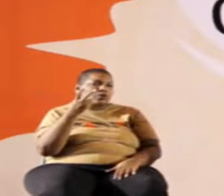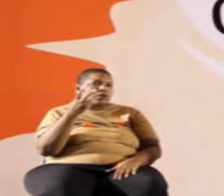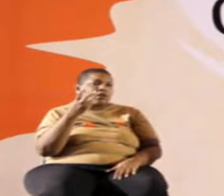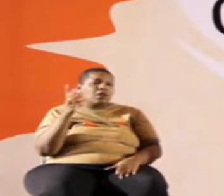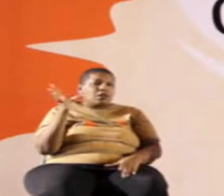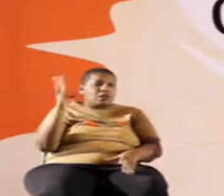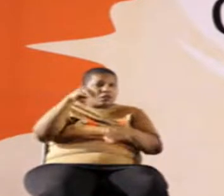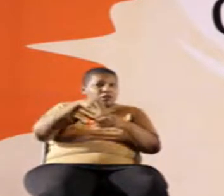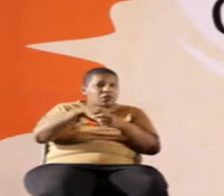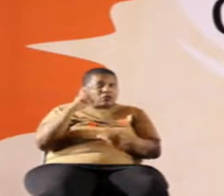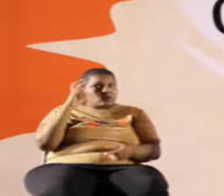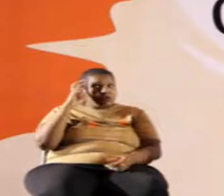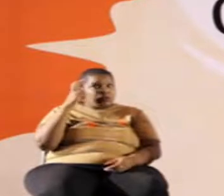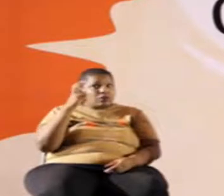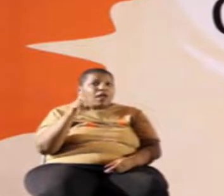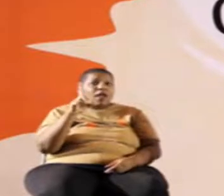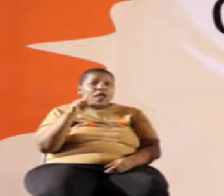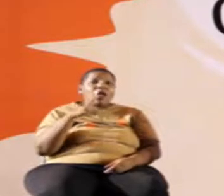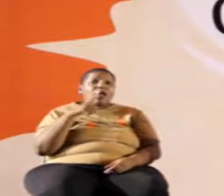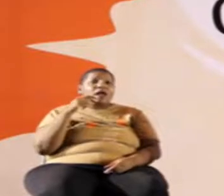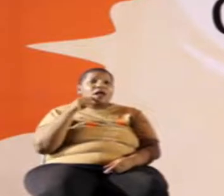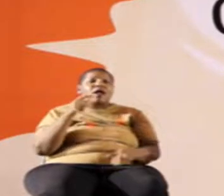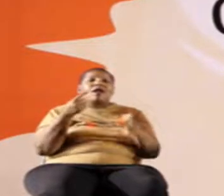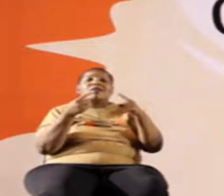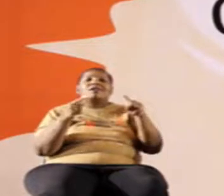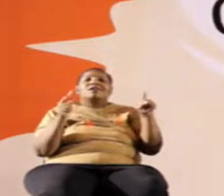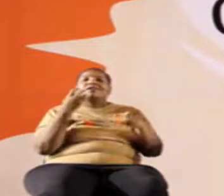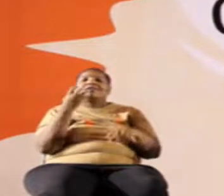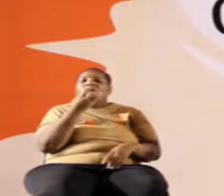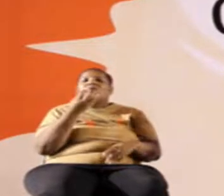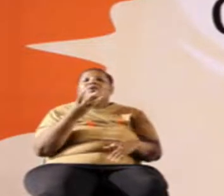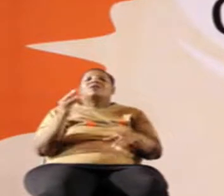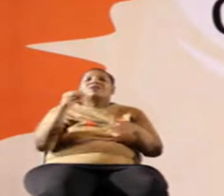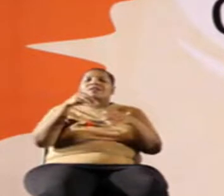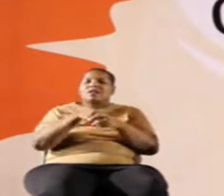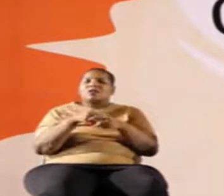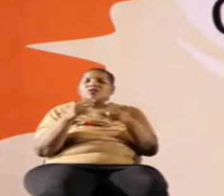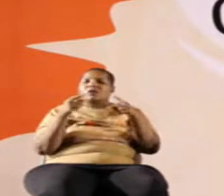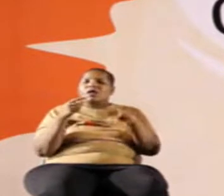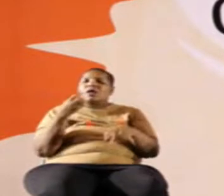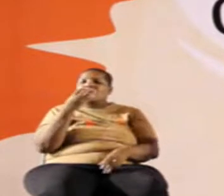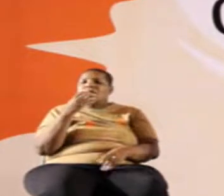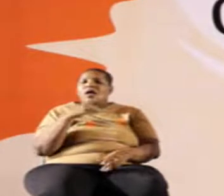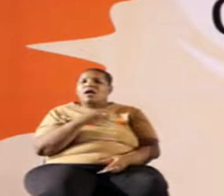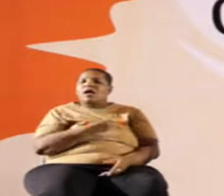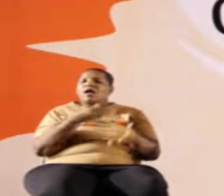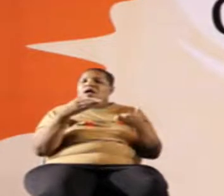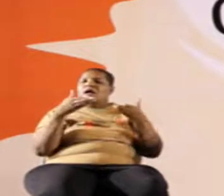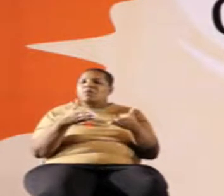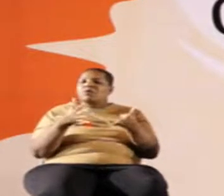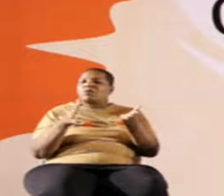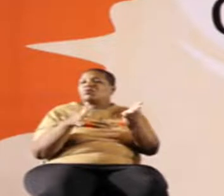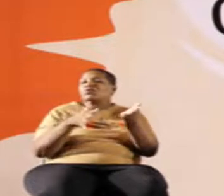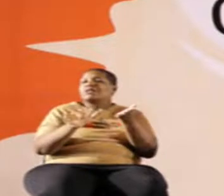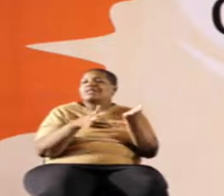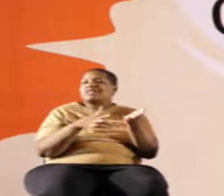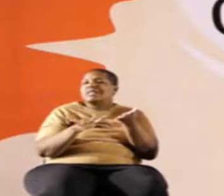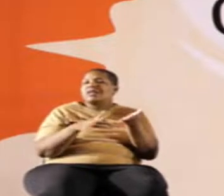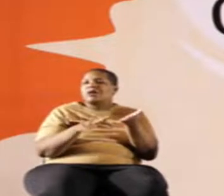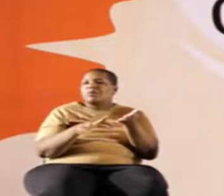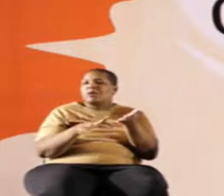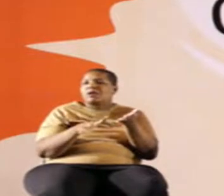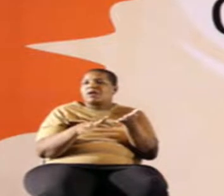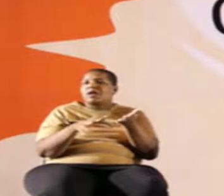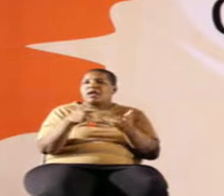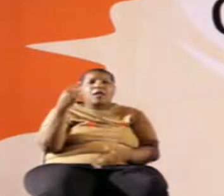da cultura, eram mulheres que participavam da música. E dentro da música, eram mulheres que participavam do samba. Não é? Quando